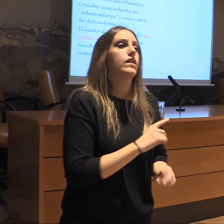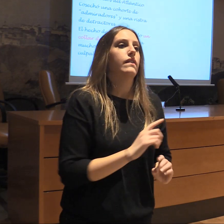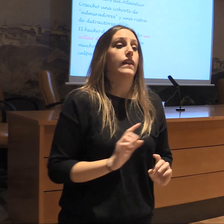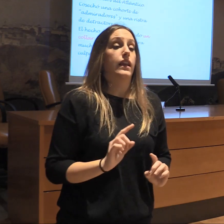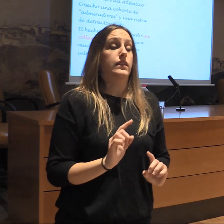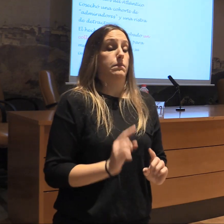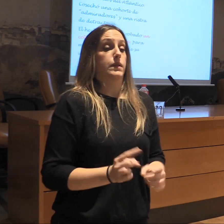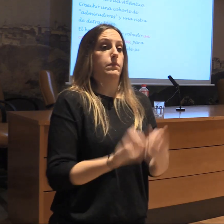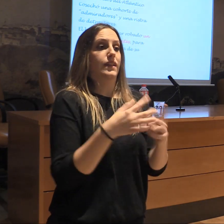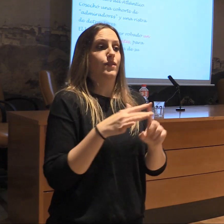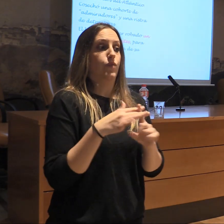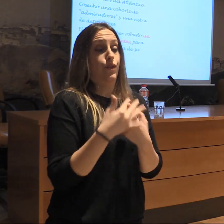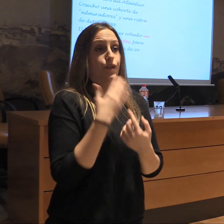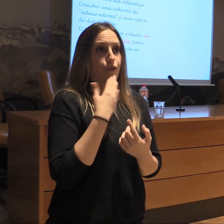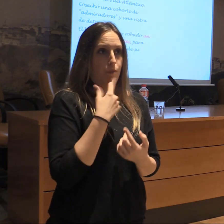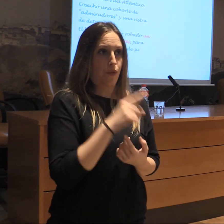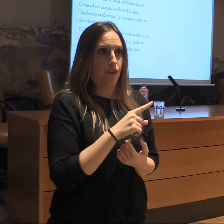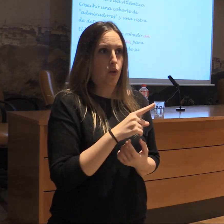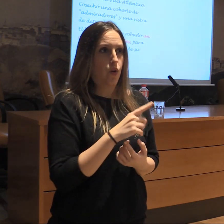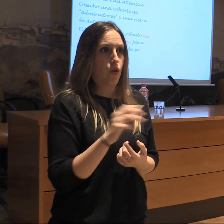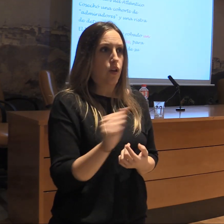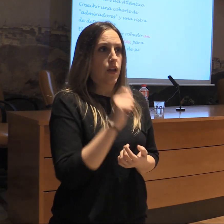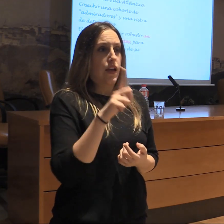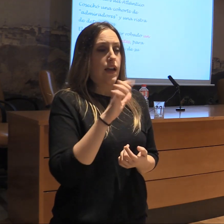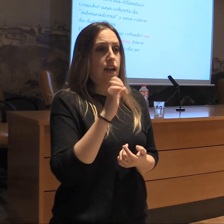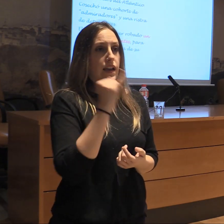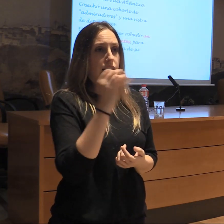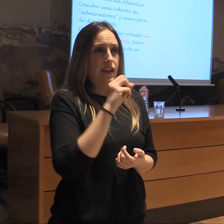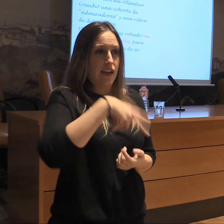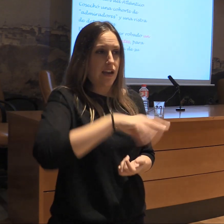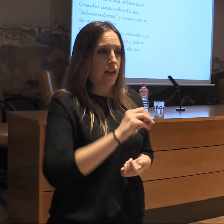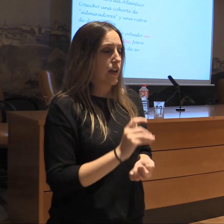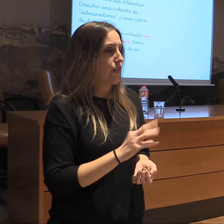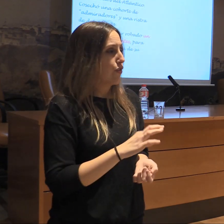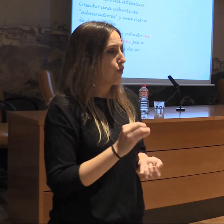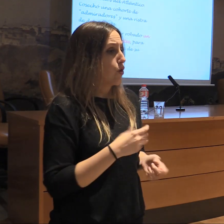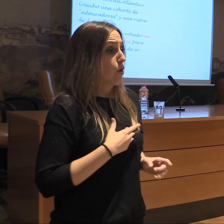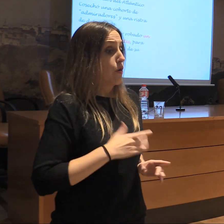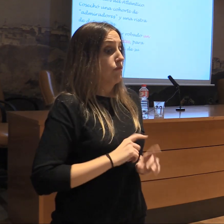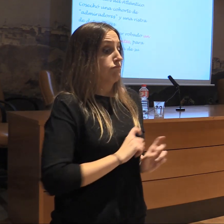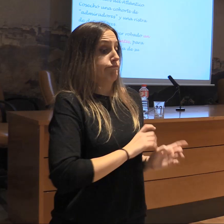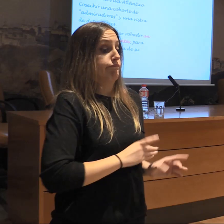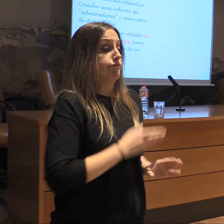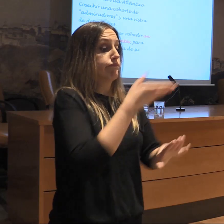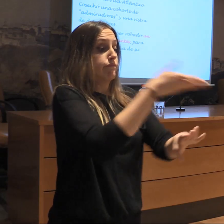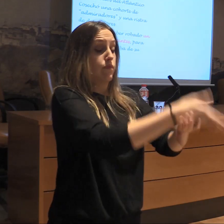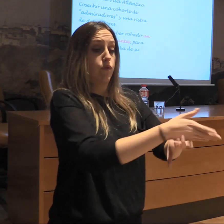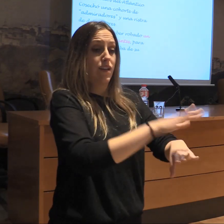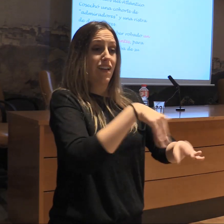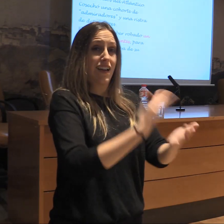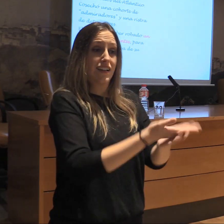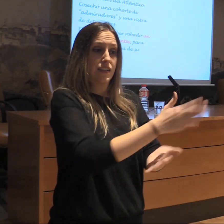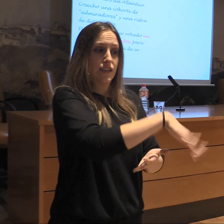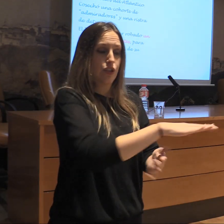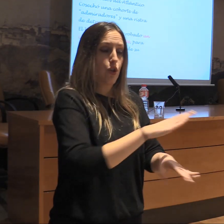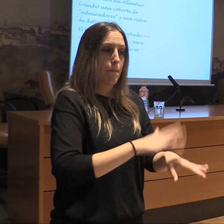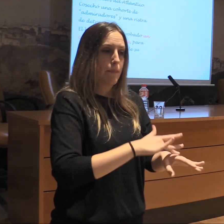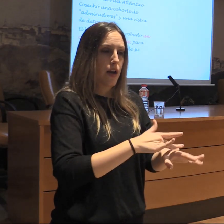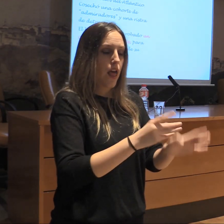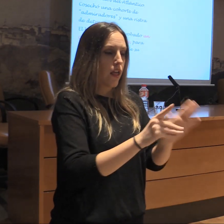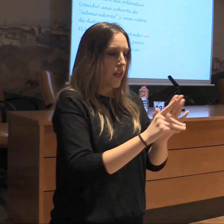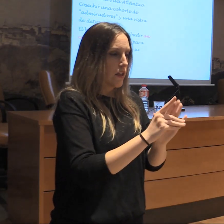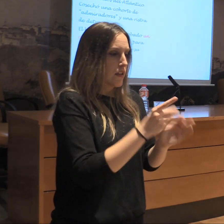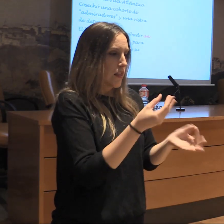casos que, como digo, Alejandro Dumas se desplazó al sitio para dar todos los detalles del proceso,